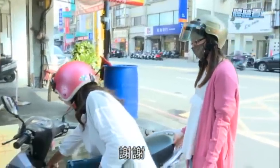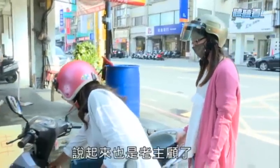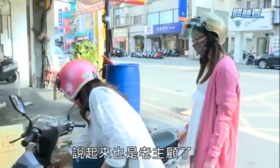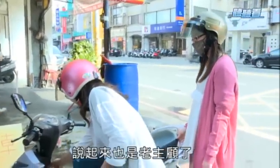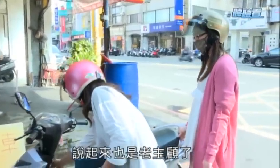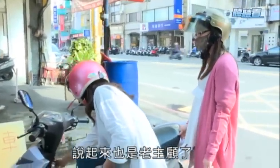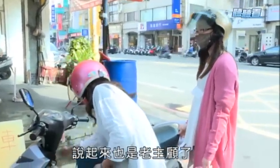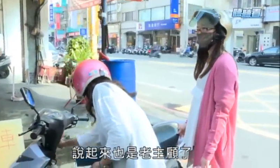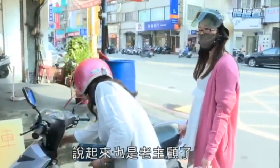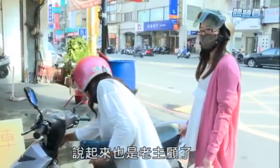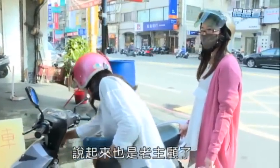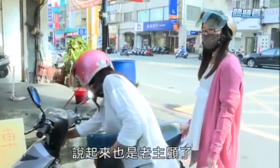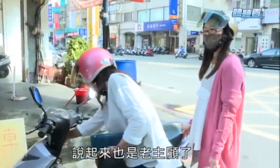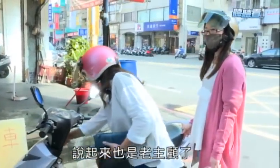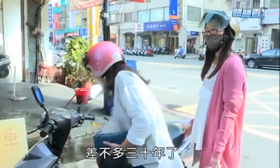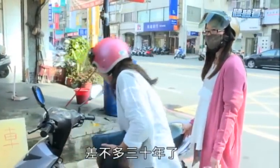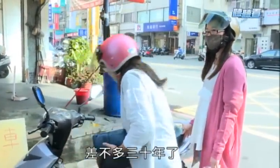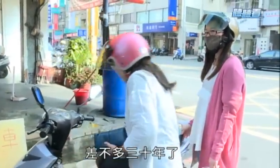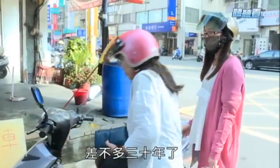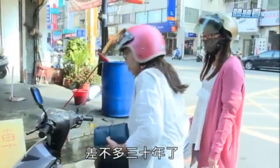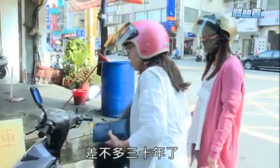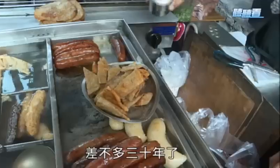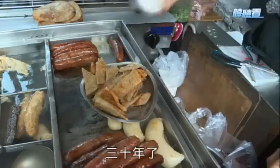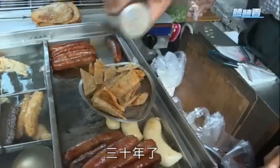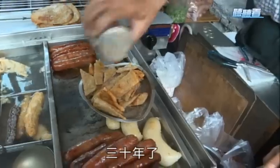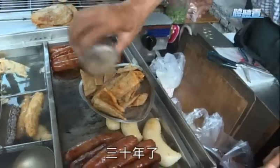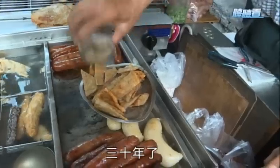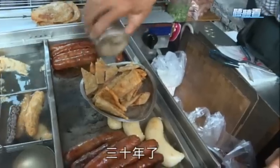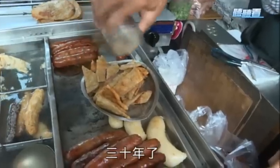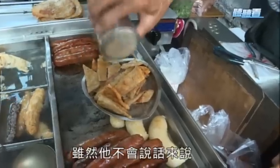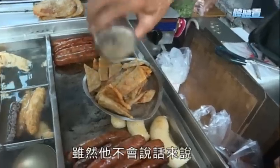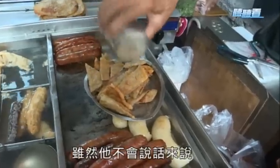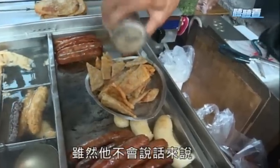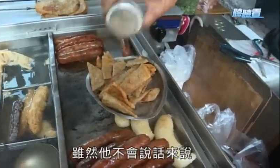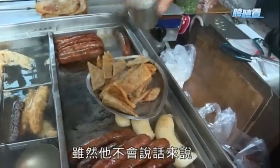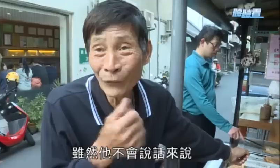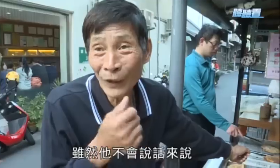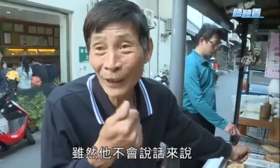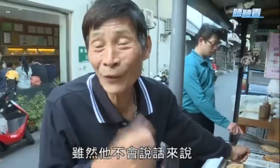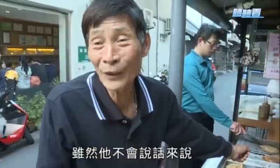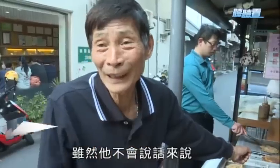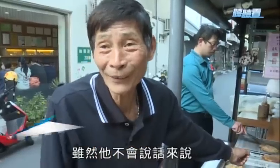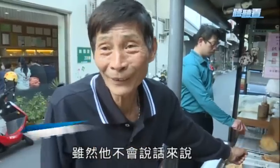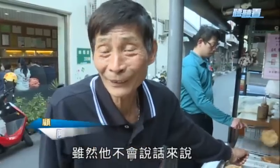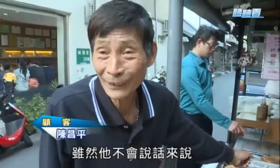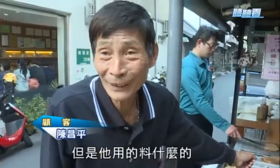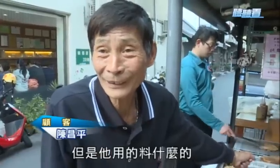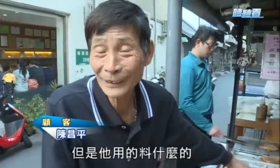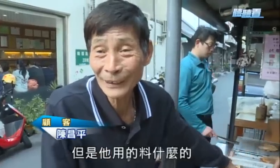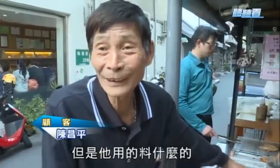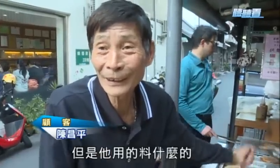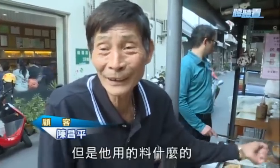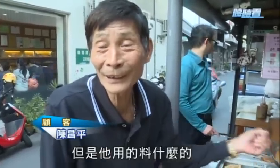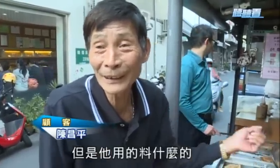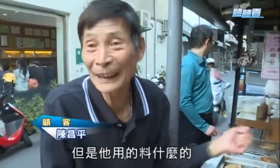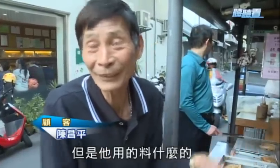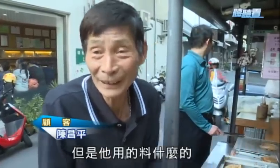凤姐在老主顾啊，炒30年，30年了。虽然讲不会讲话来讲，但是伊个字好声